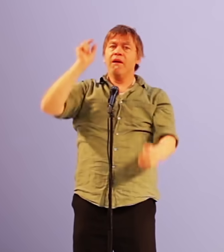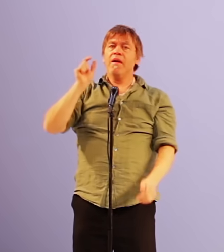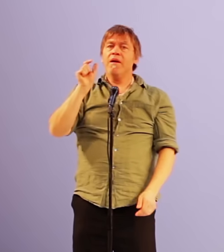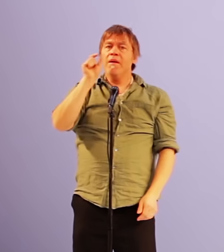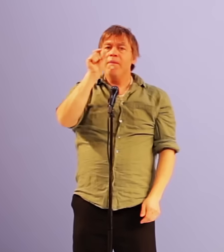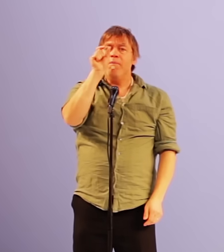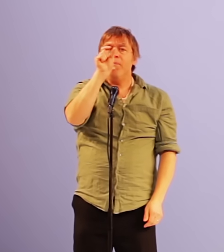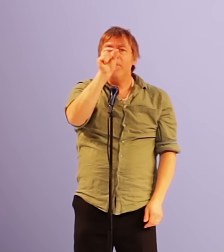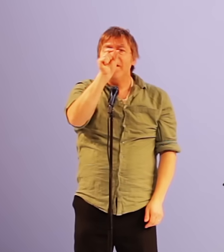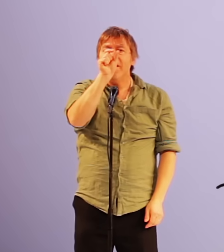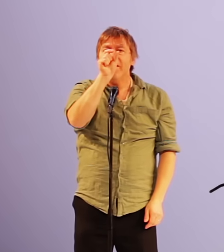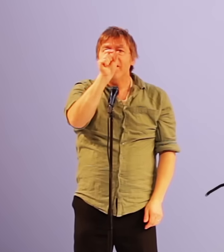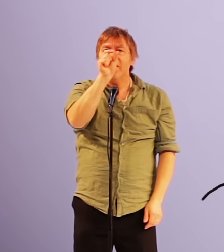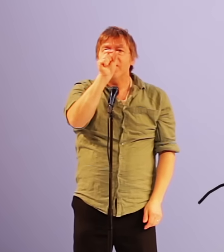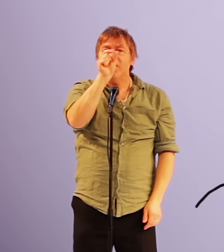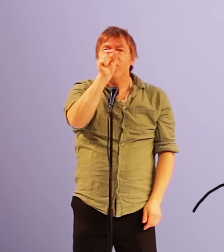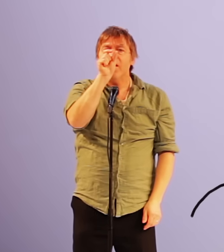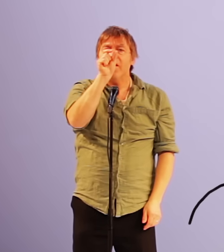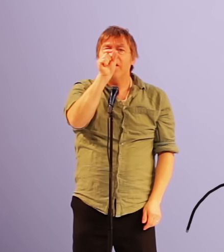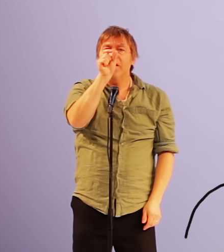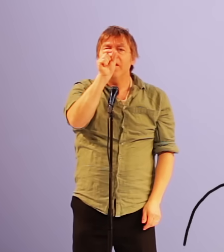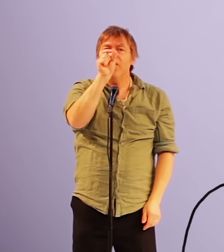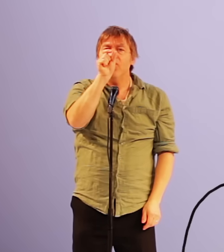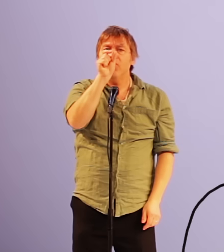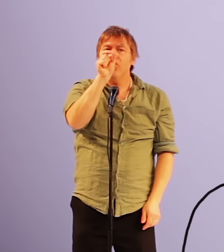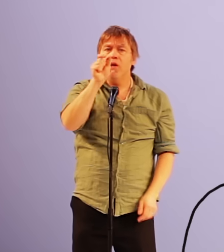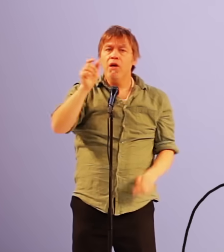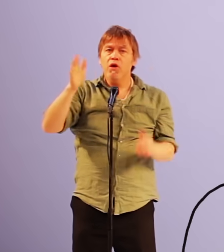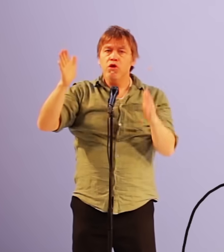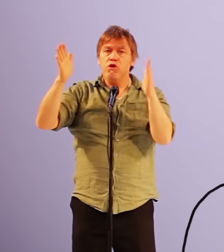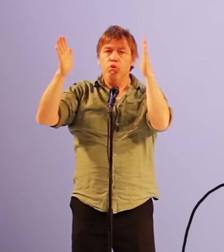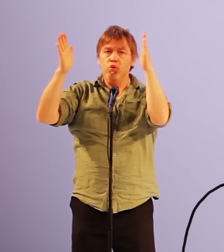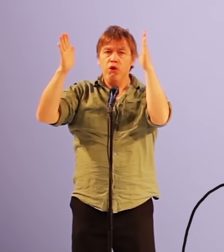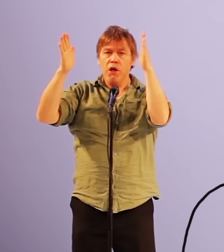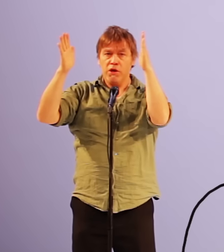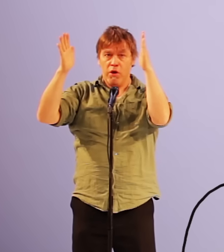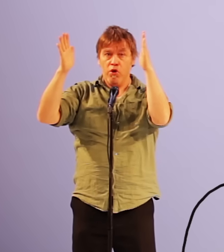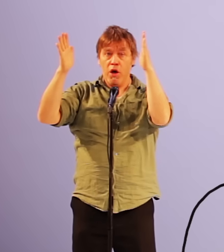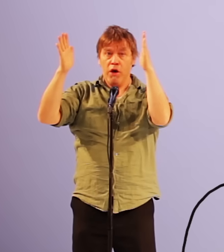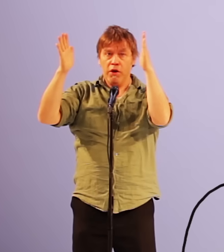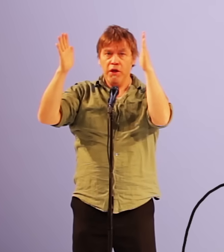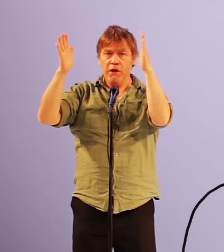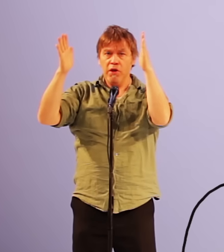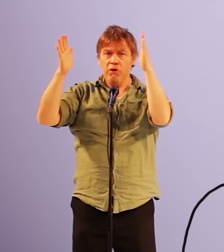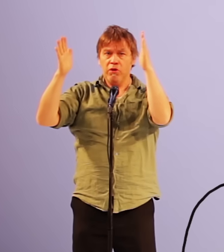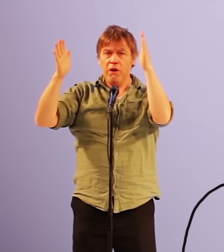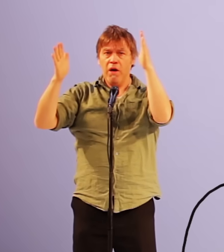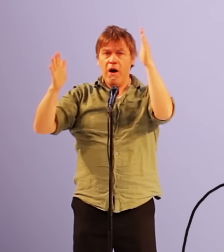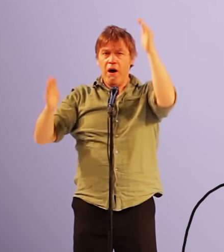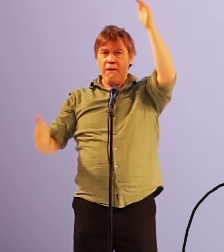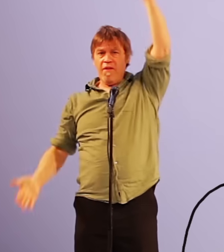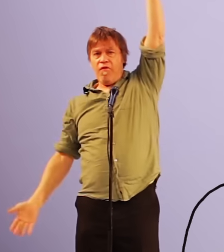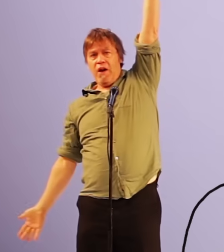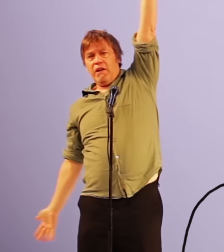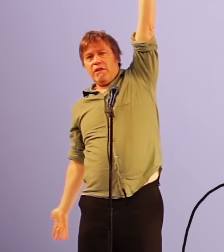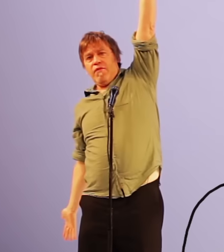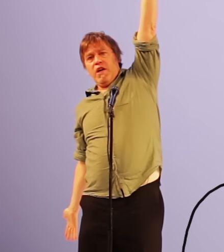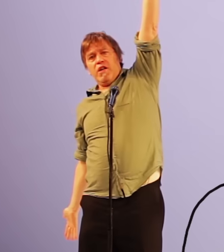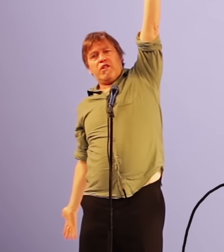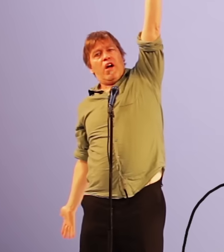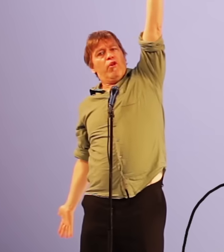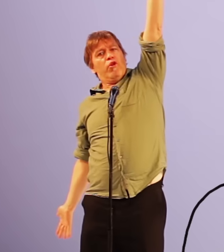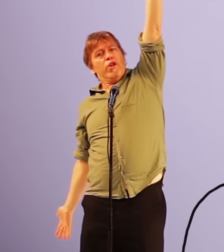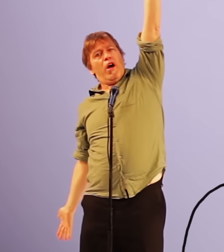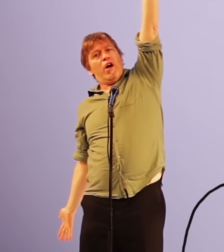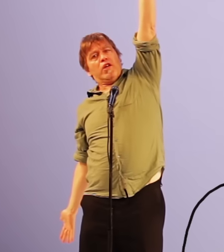mullasta. Pieniä sanoja kirjoitti, suuria sanoja kirjoitti, aivan